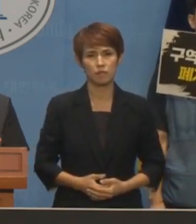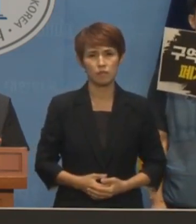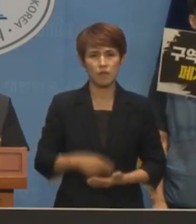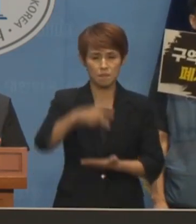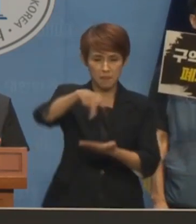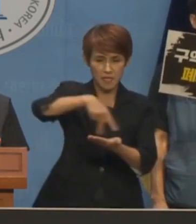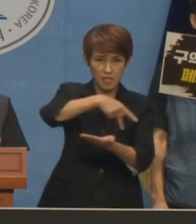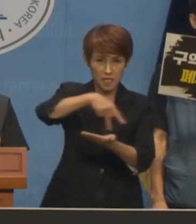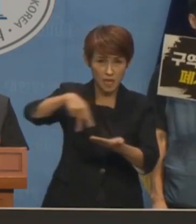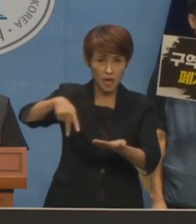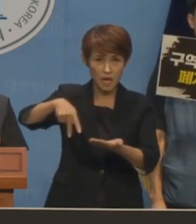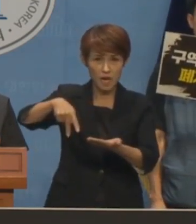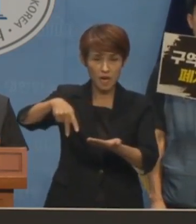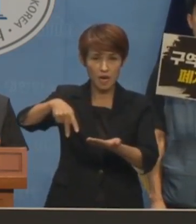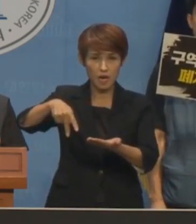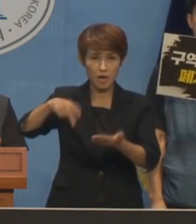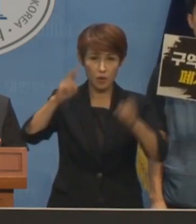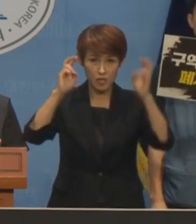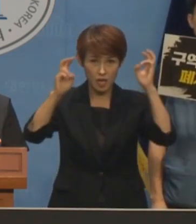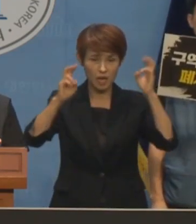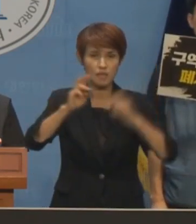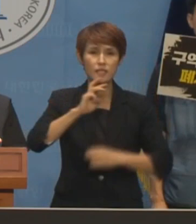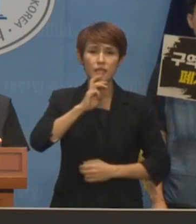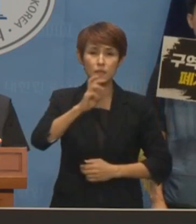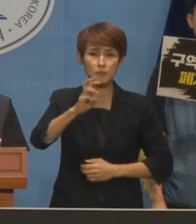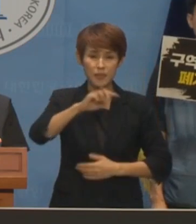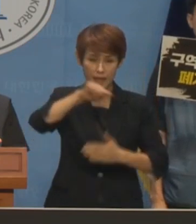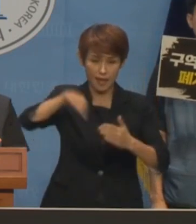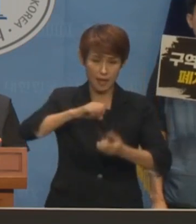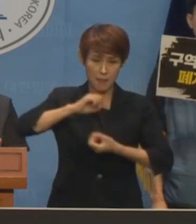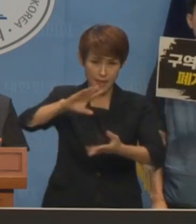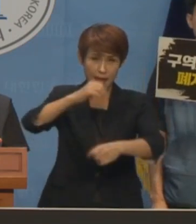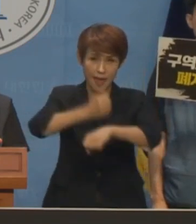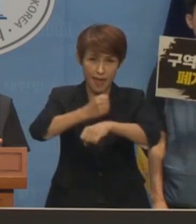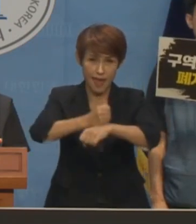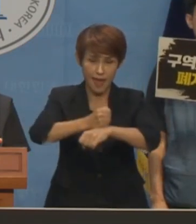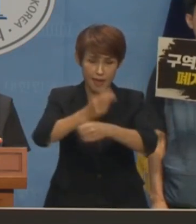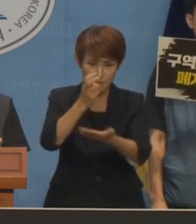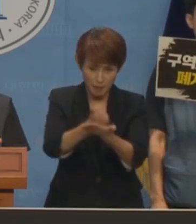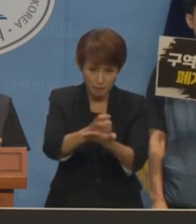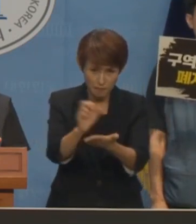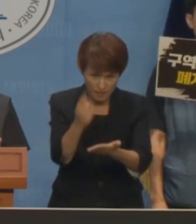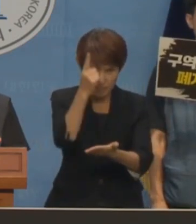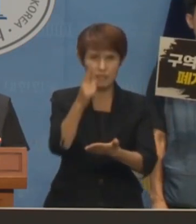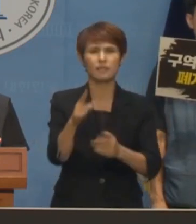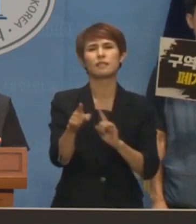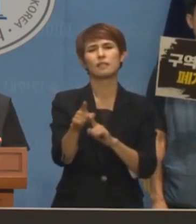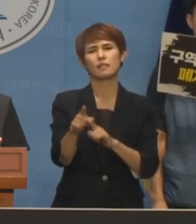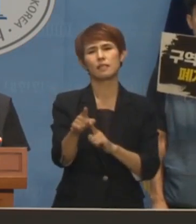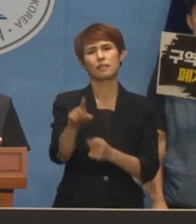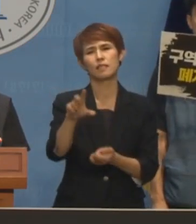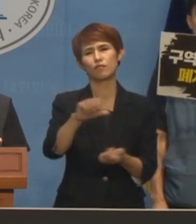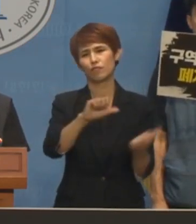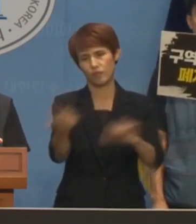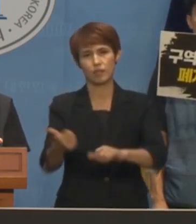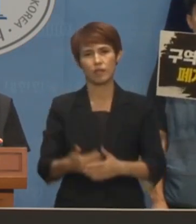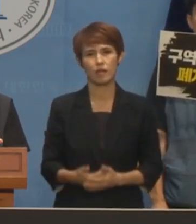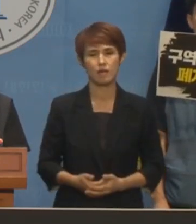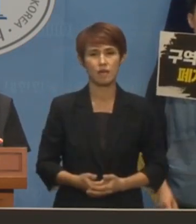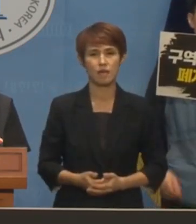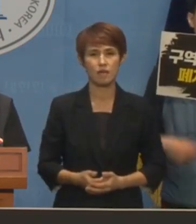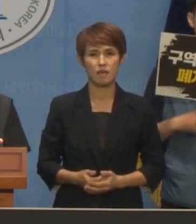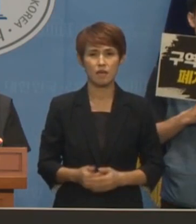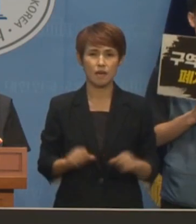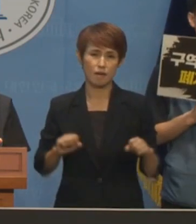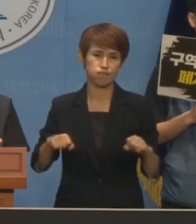업계 30분 배달지가 불러온 참사였습니다 배달 노동자들은 빠른 피자 배달을 위해 속도 경쟁에